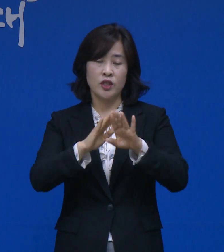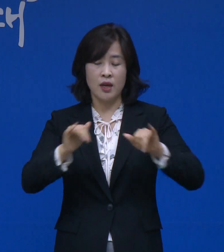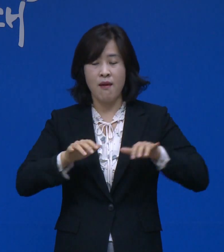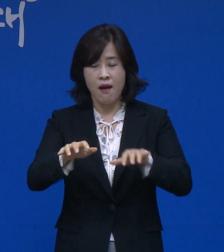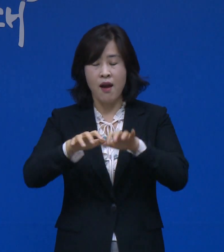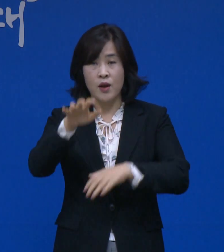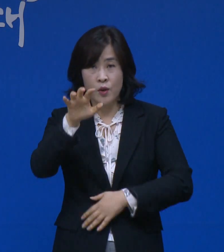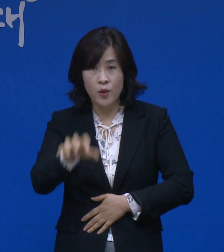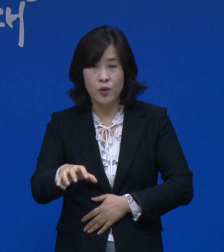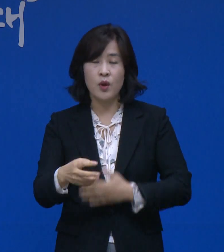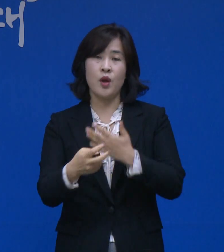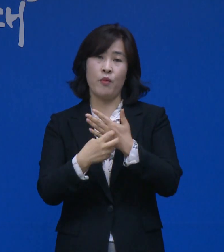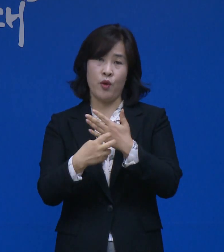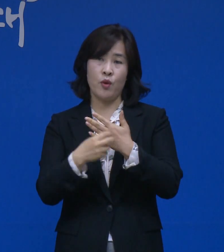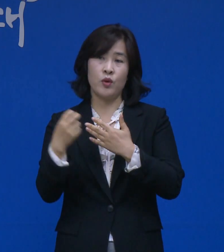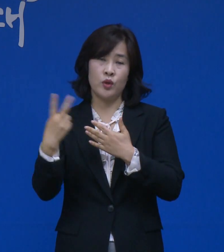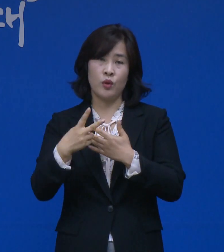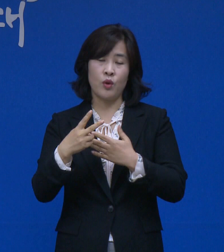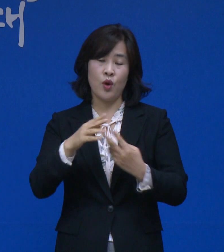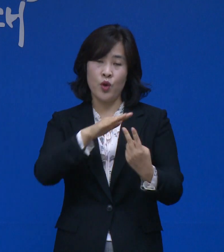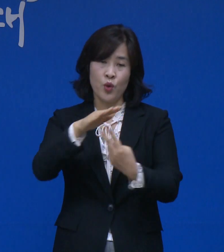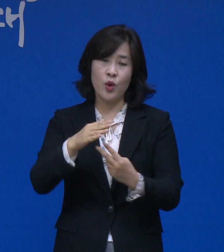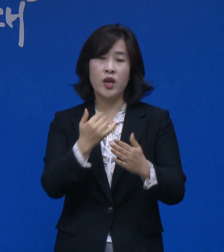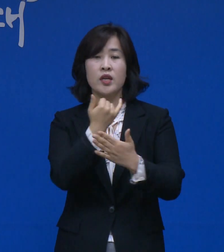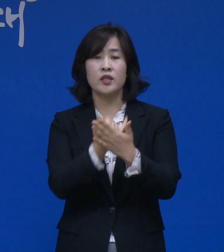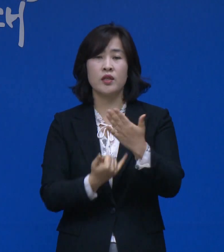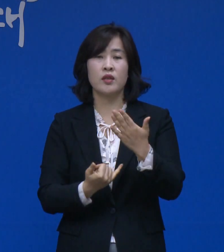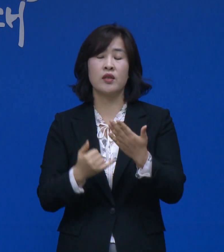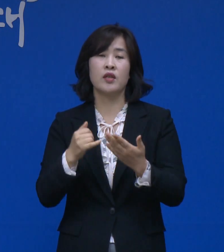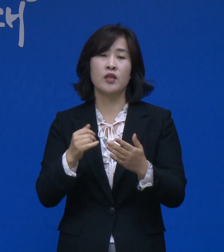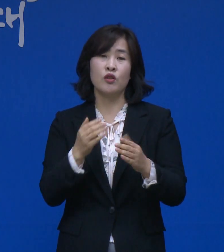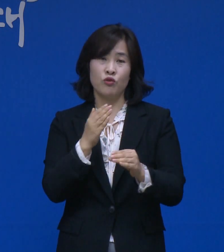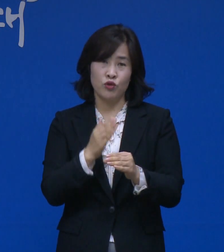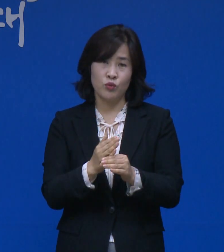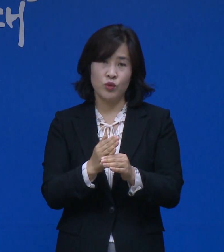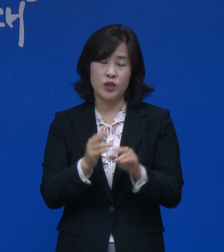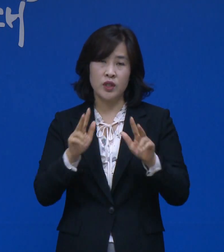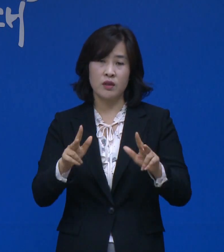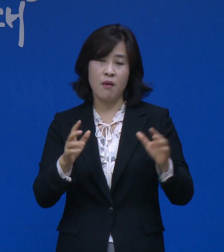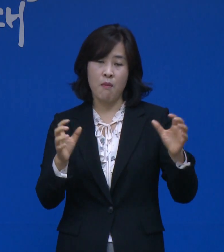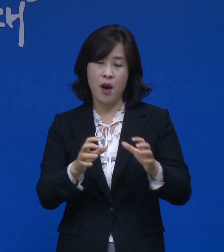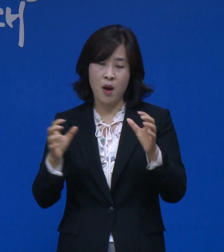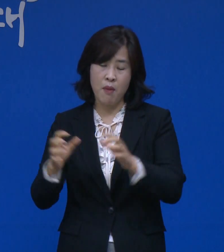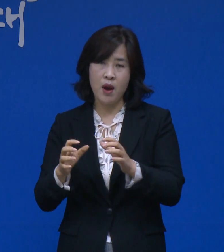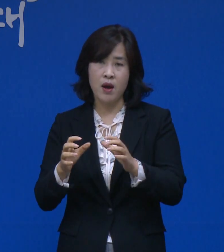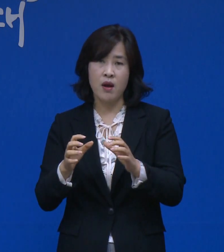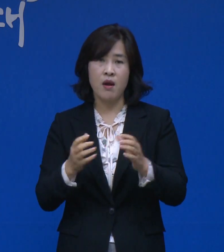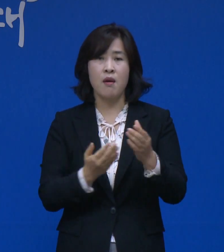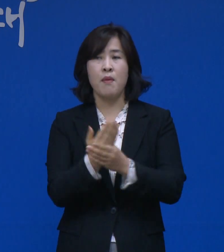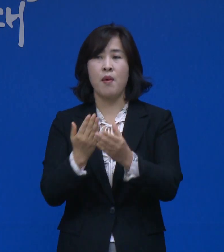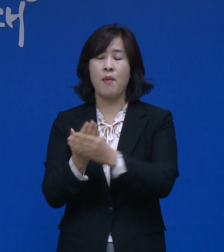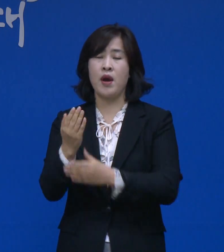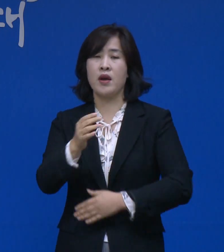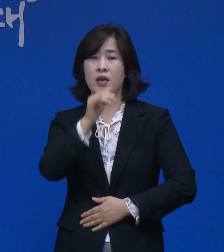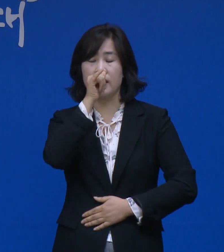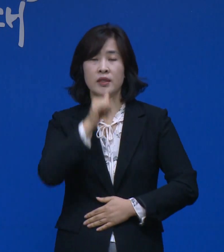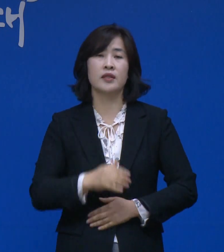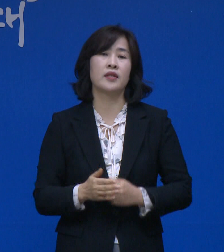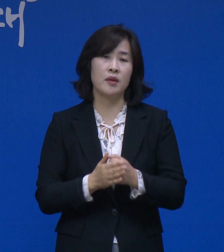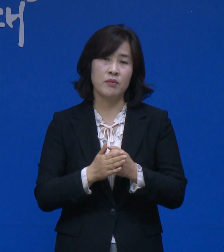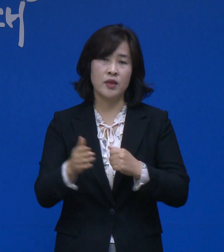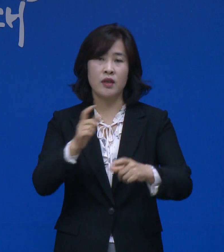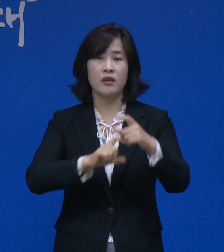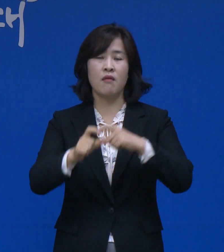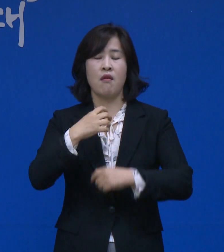다중이용시설, 의료기관과 요양시설을 중심으로 집단적으로 소규모로 발생하고 있어서